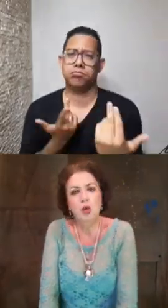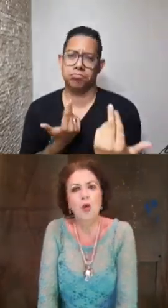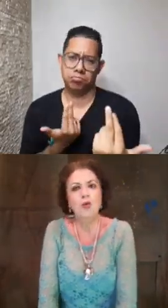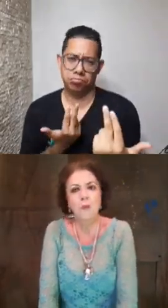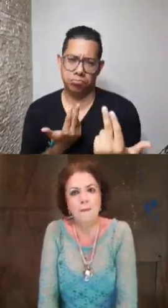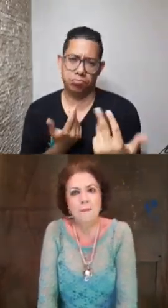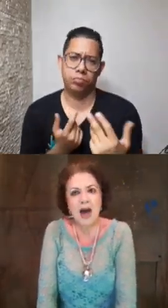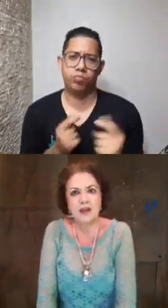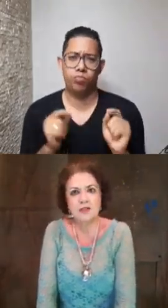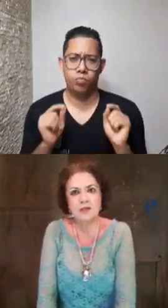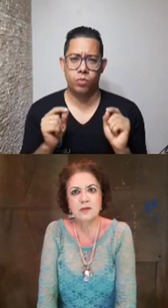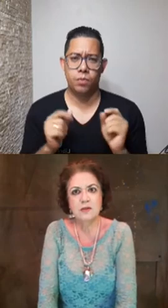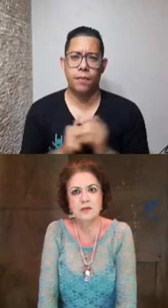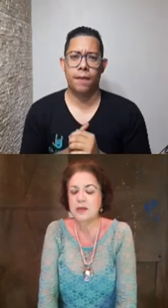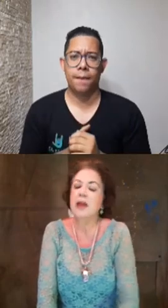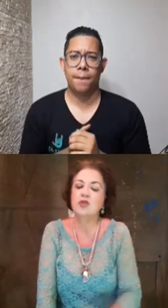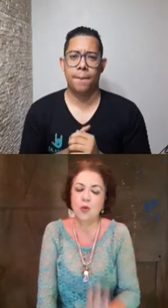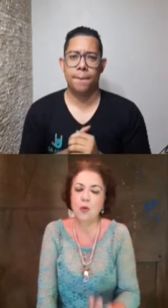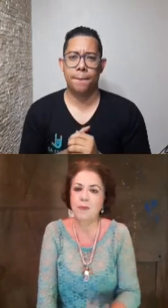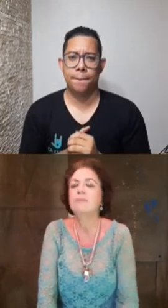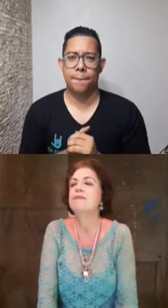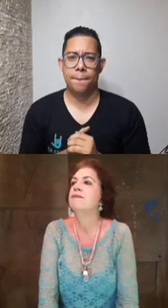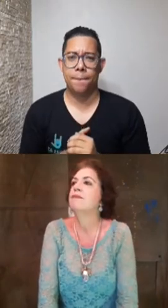que todo mar,